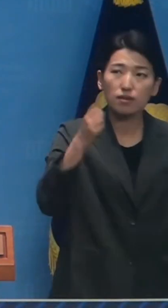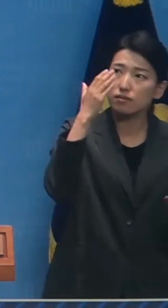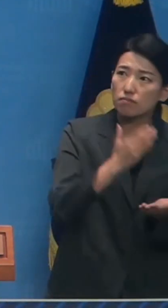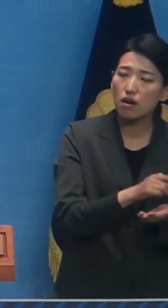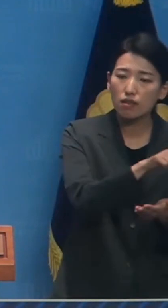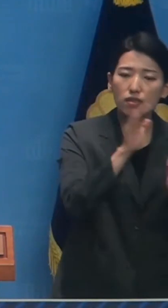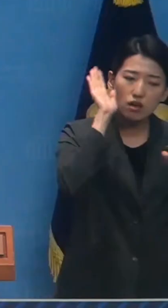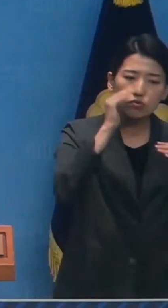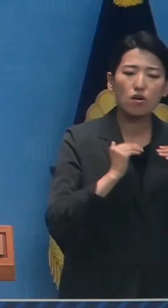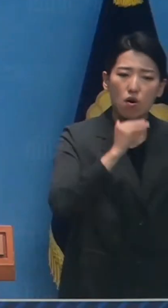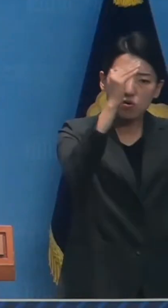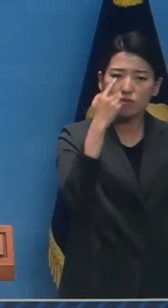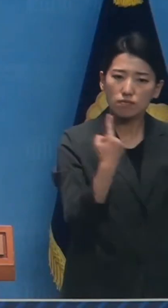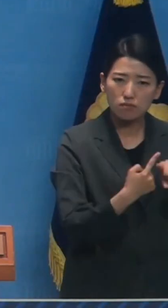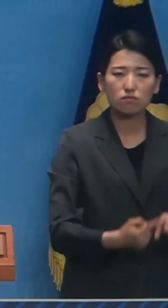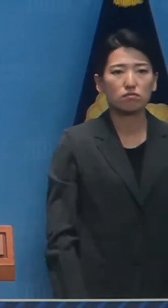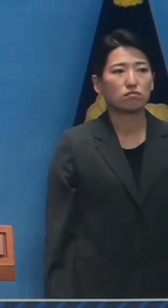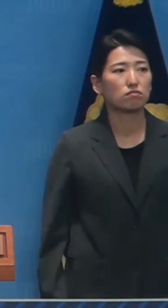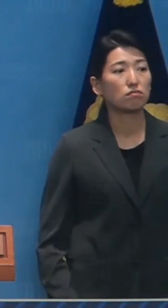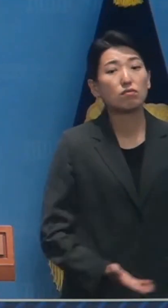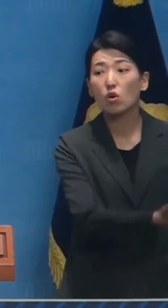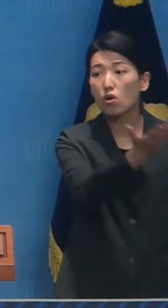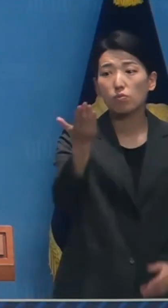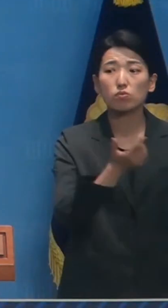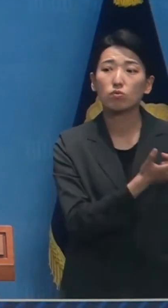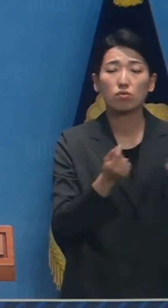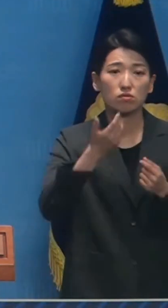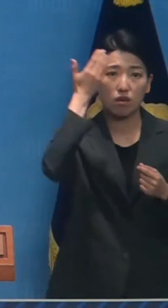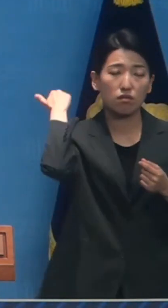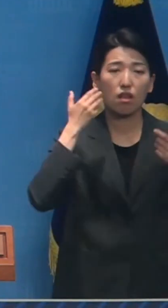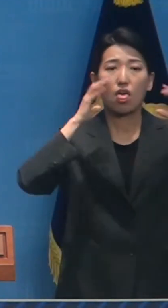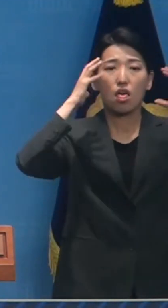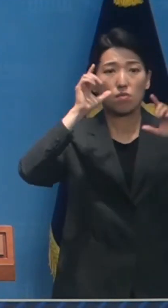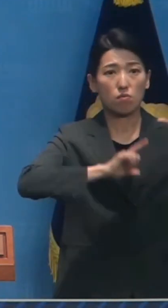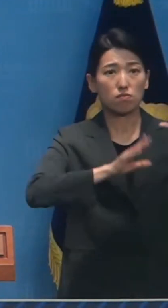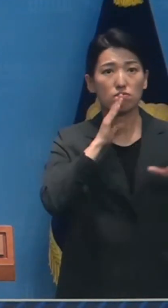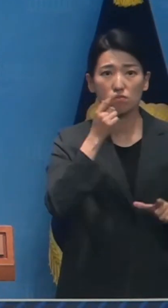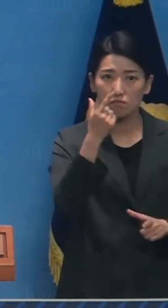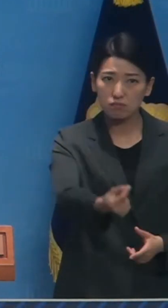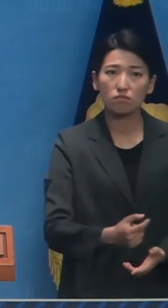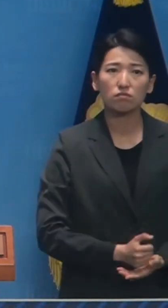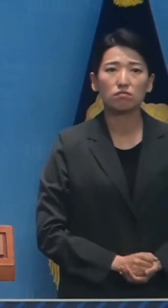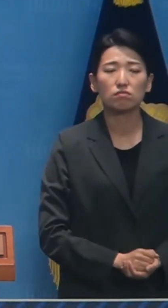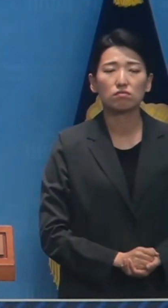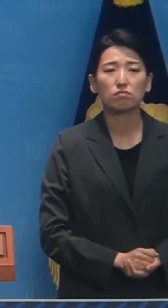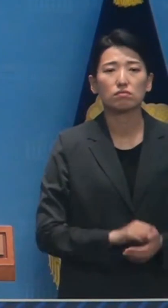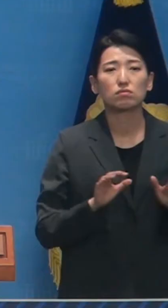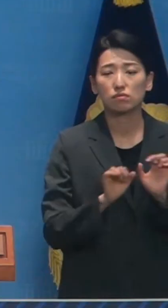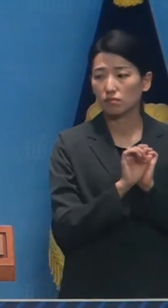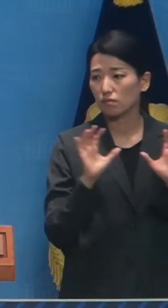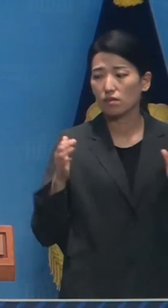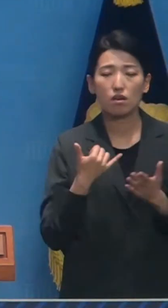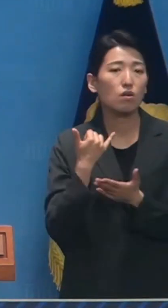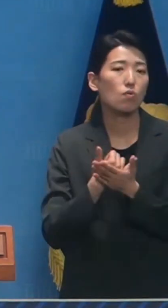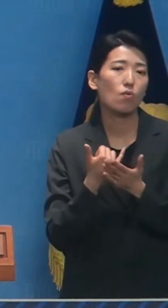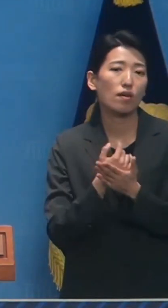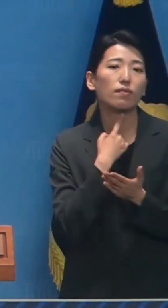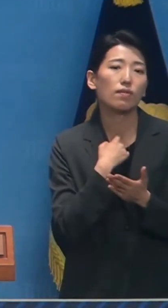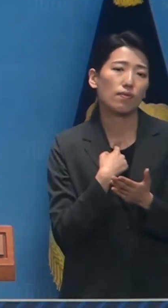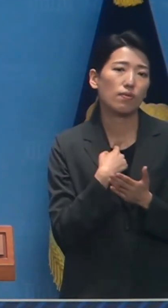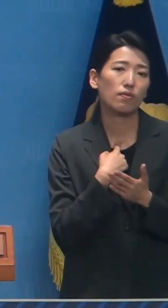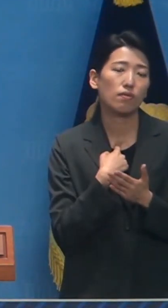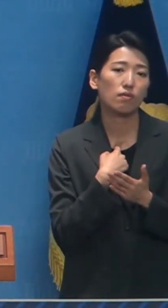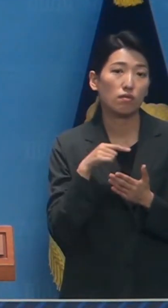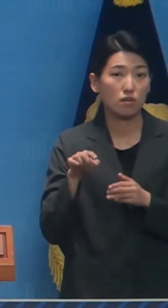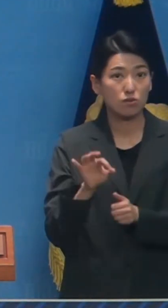마십시오. 여러분들도 예전에는 모두 아이들이었습니다. 이 자리에 계신 고아분들은 정녕 구조된